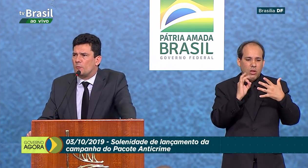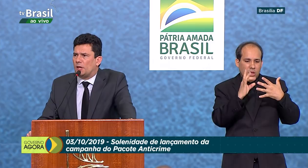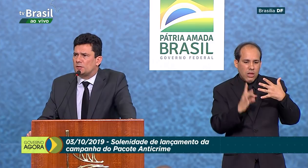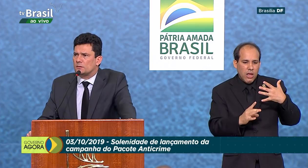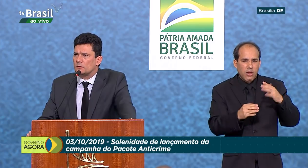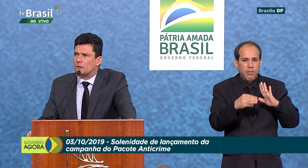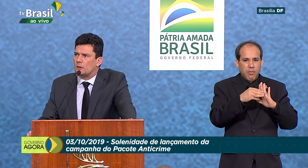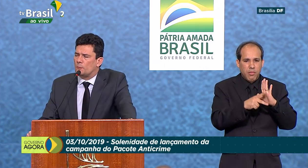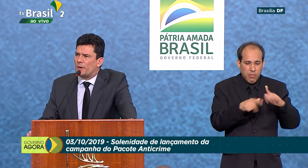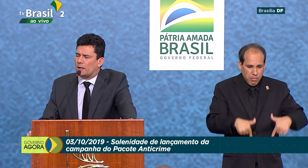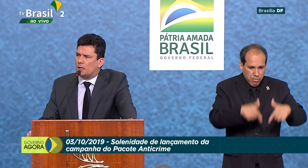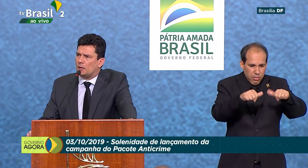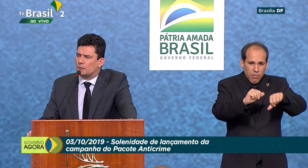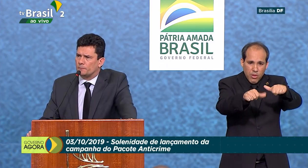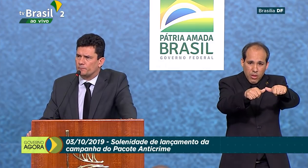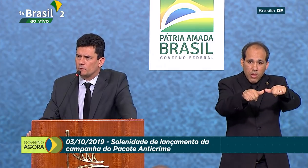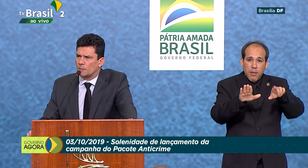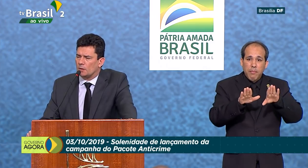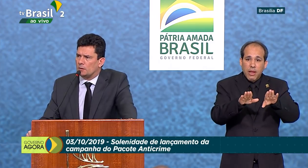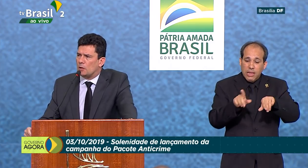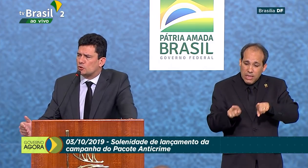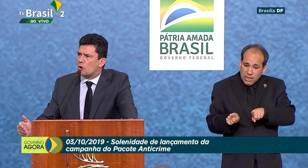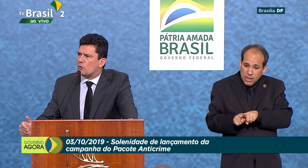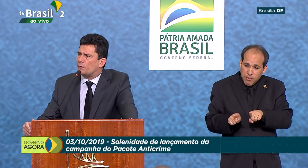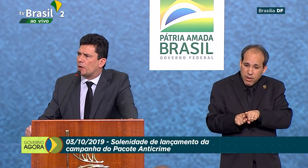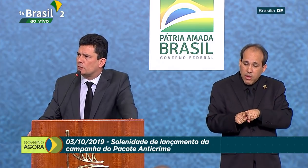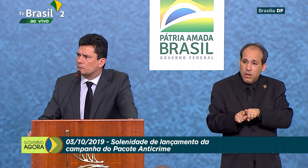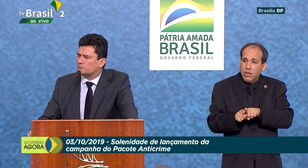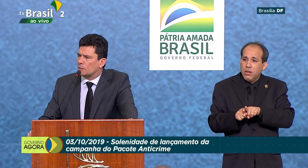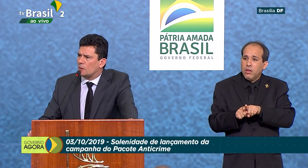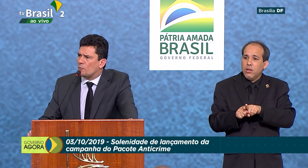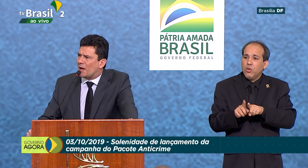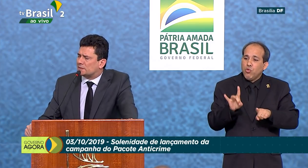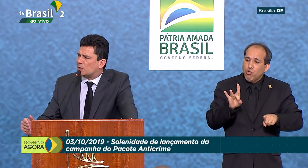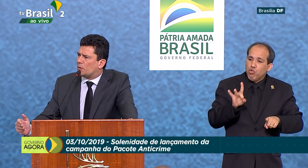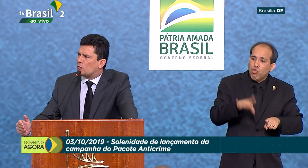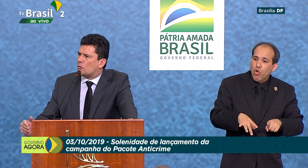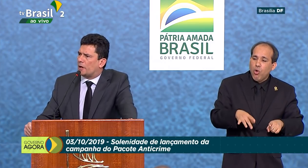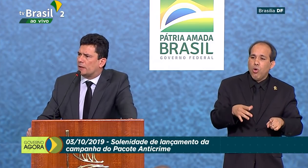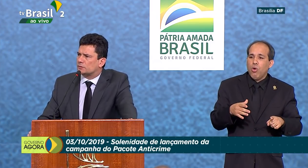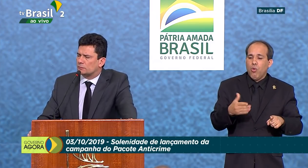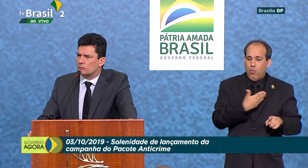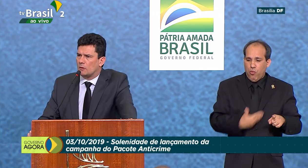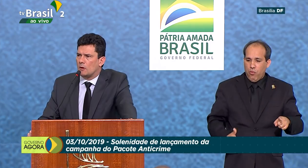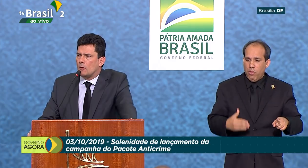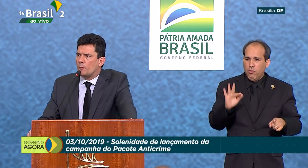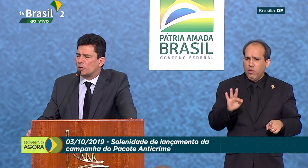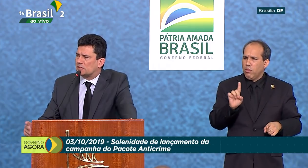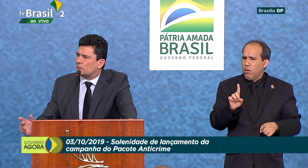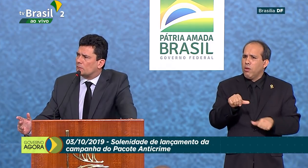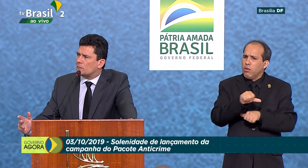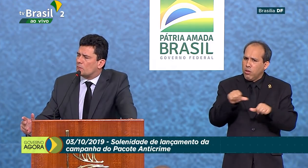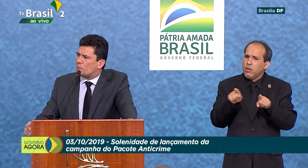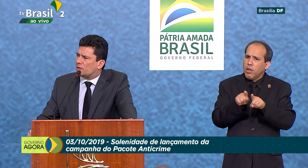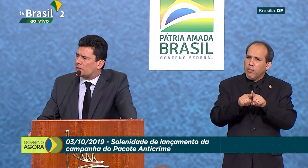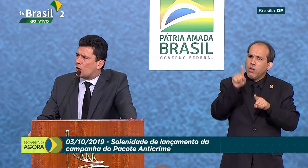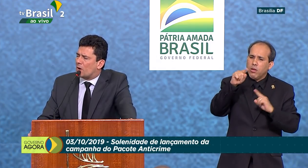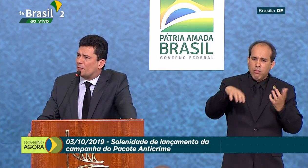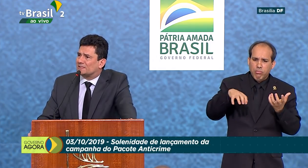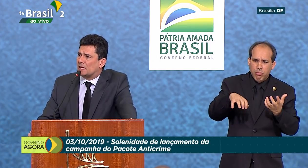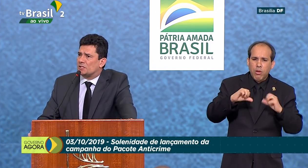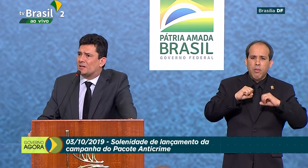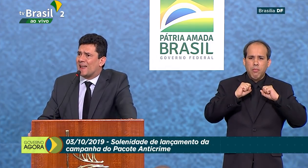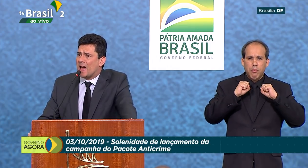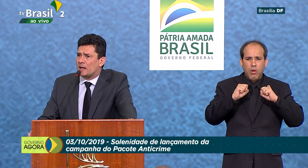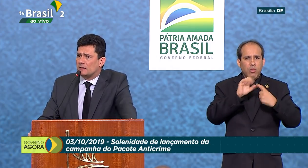mas igualmente para que não só o governo, mas também o Congresso possam mandar